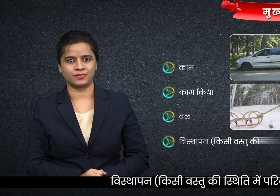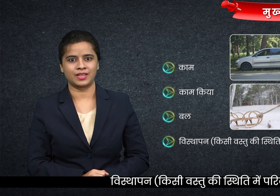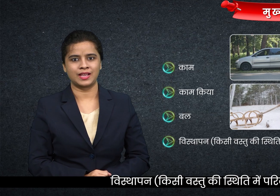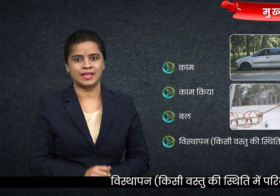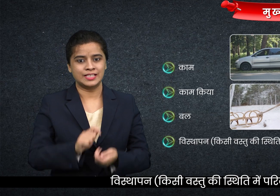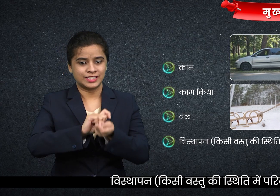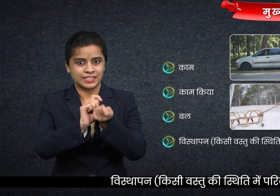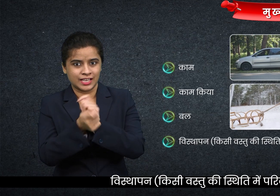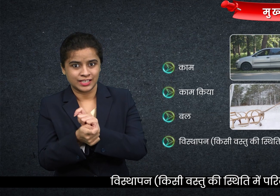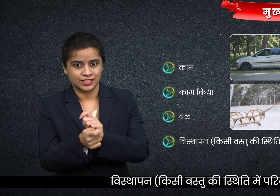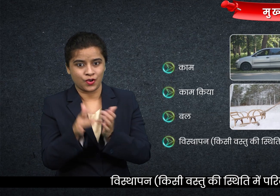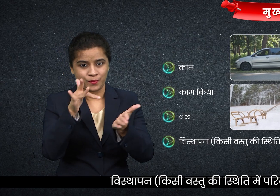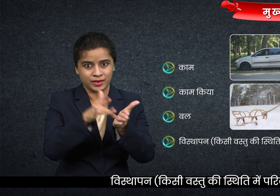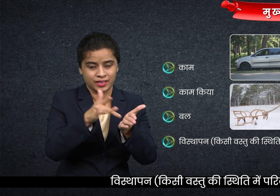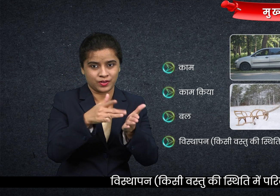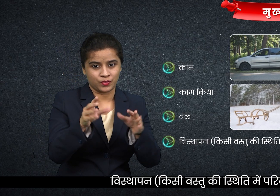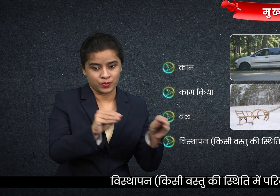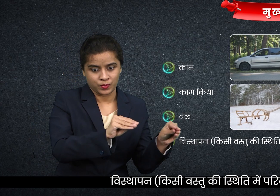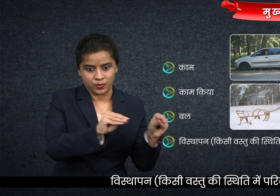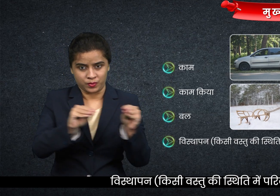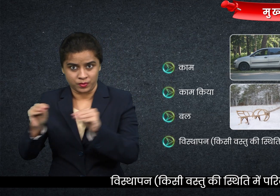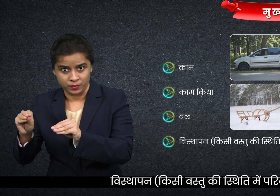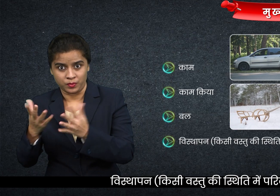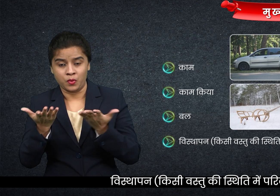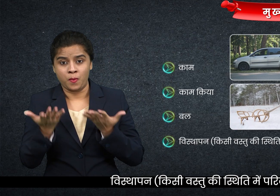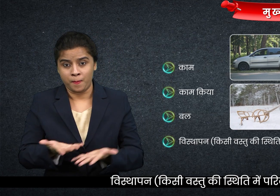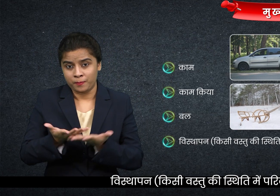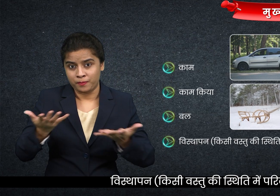विस्थापन, किसी वस्तु की स्थिति में परिवर्तन।